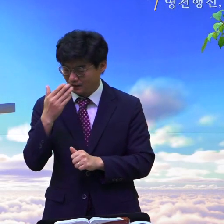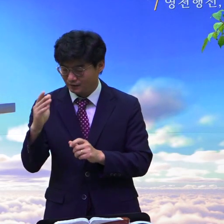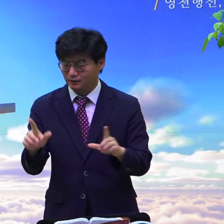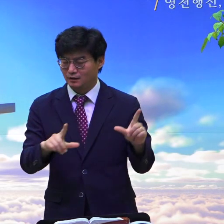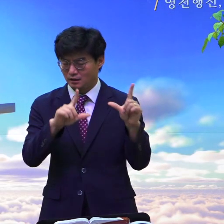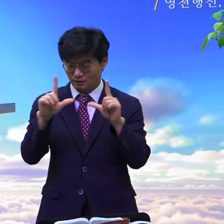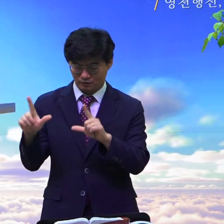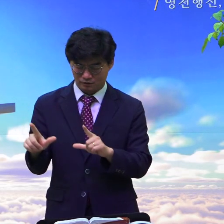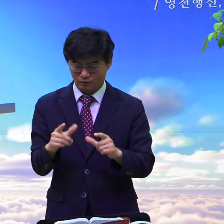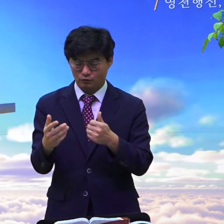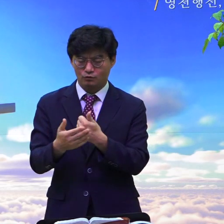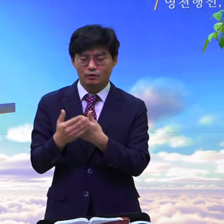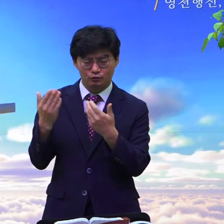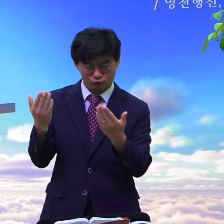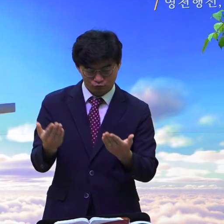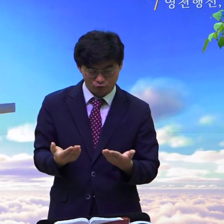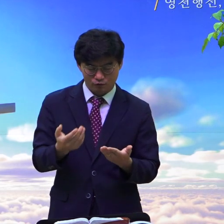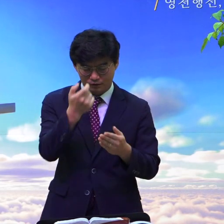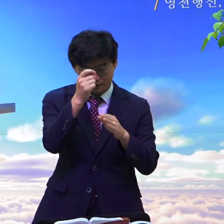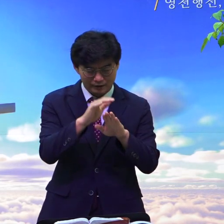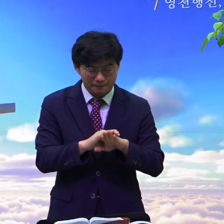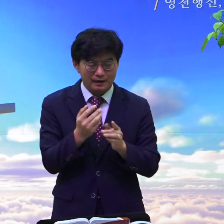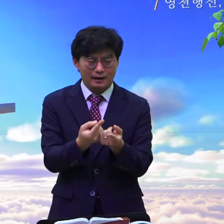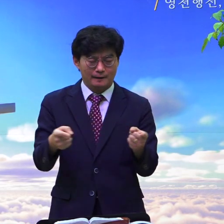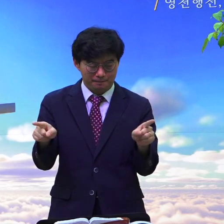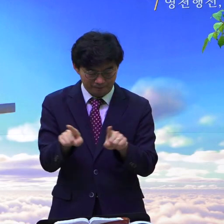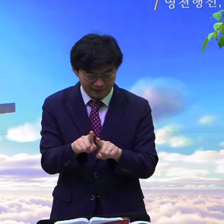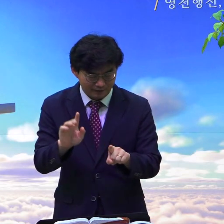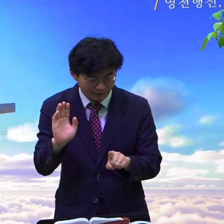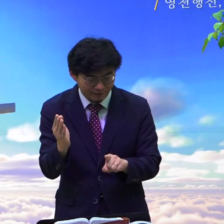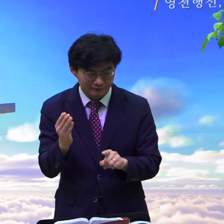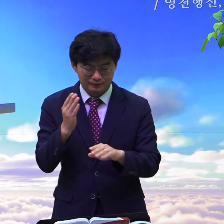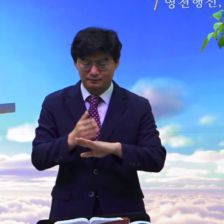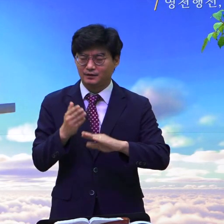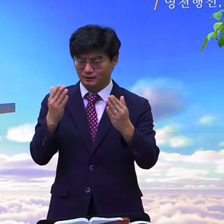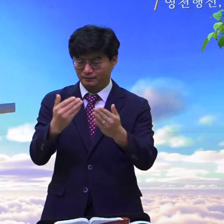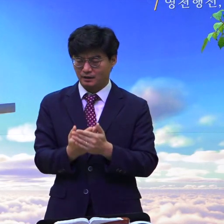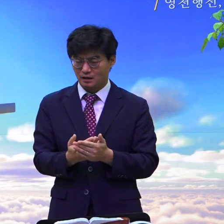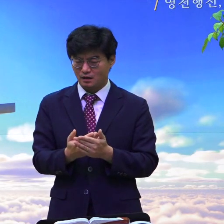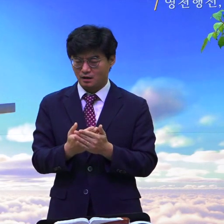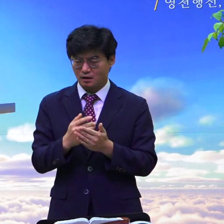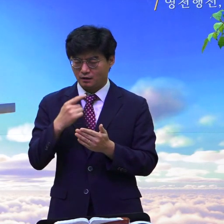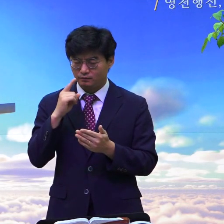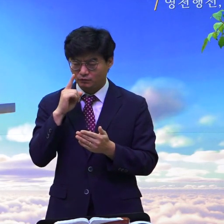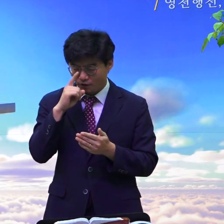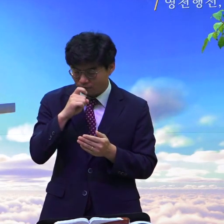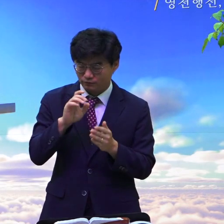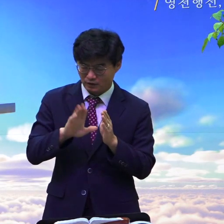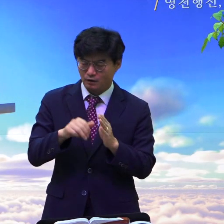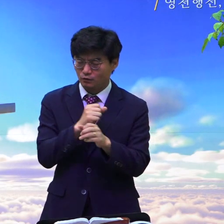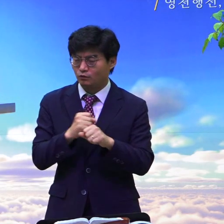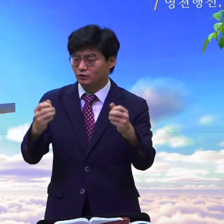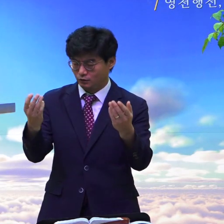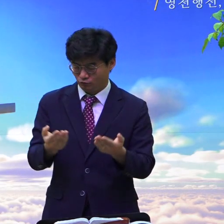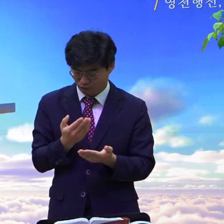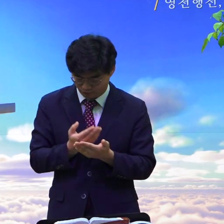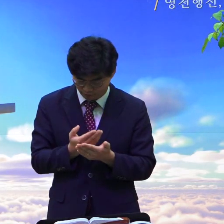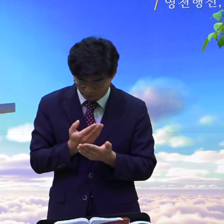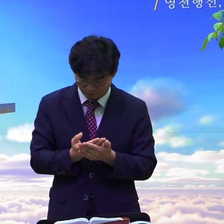주일에 함께 예배하게 하여 주시니 감사드립니다. 허물을 작업할 때 용서해 주시고 마음을 다한 예배를 기쁘게